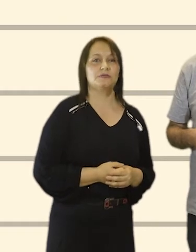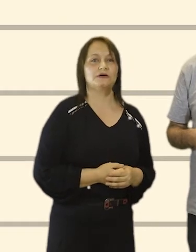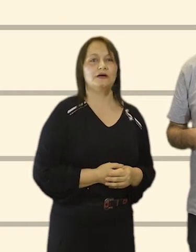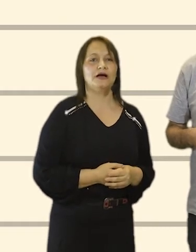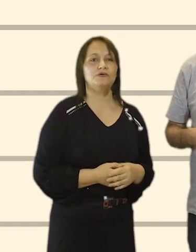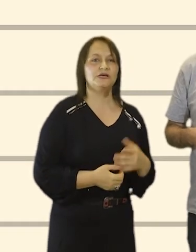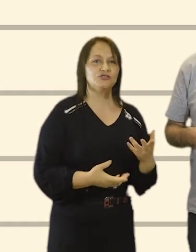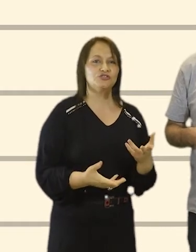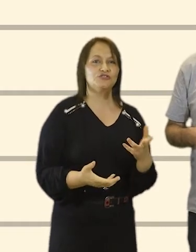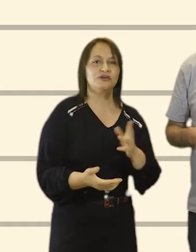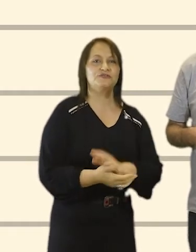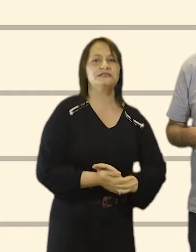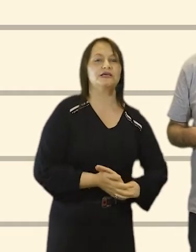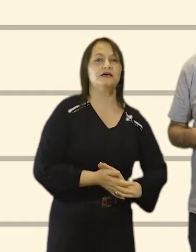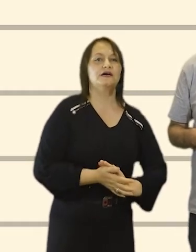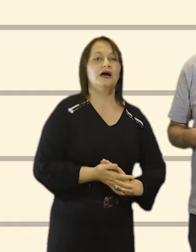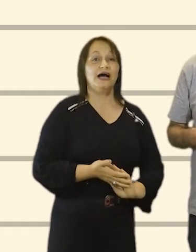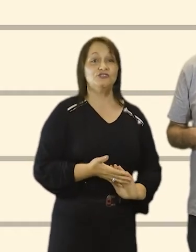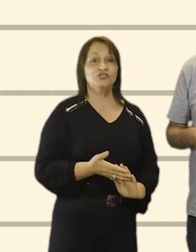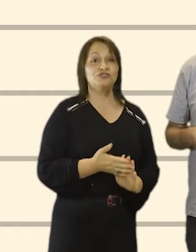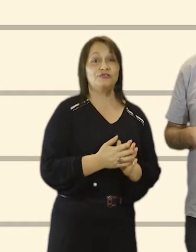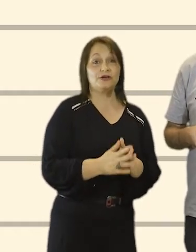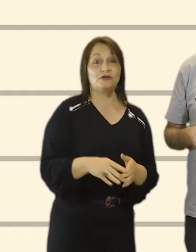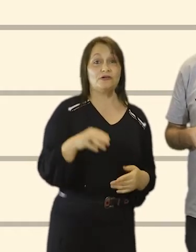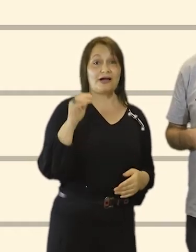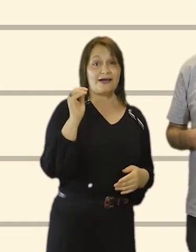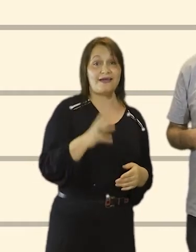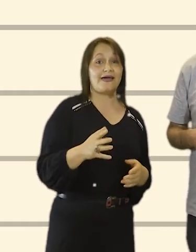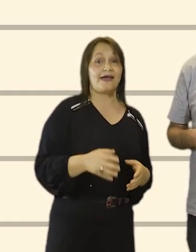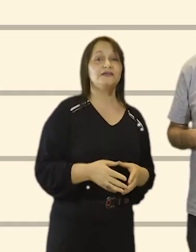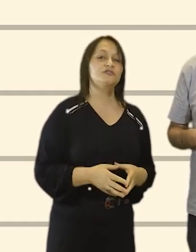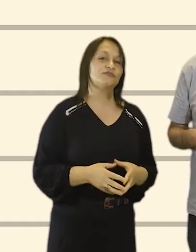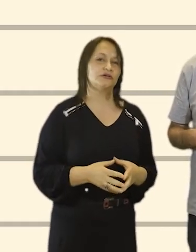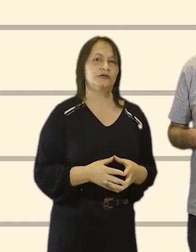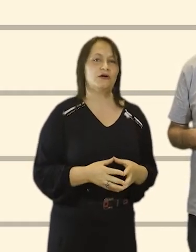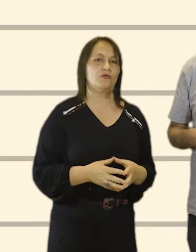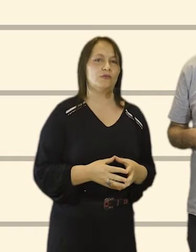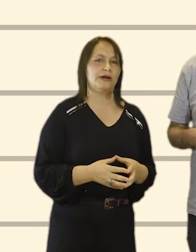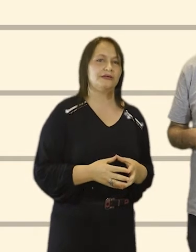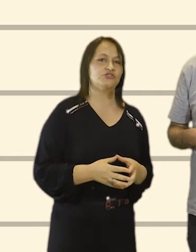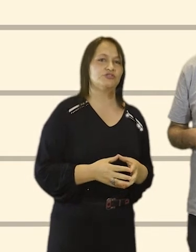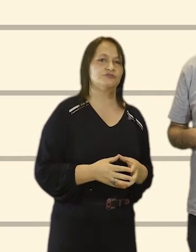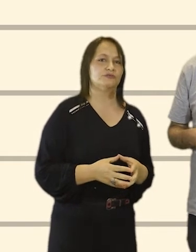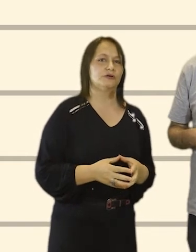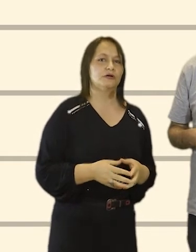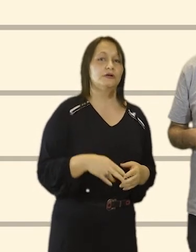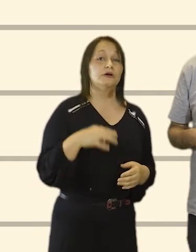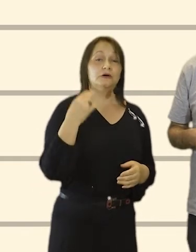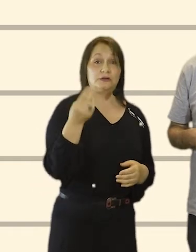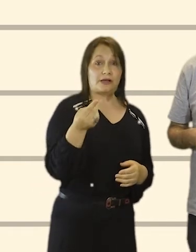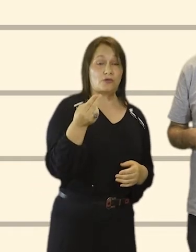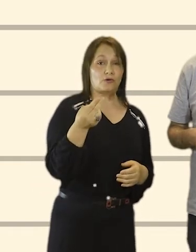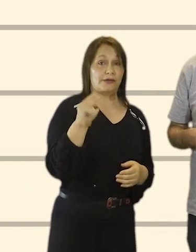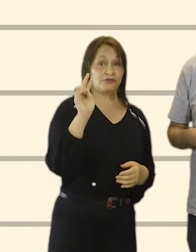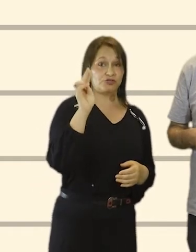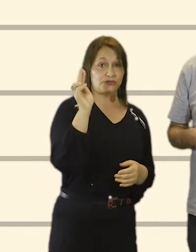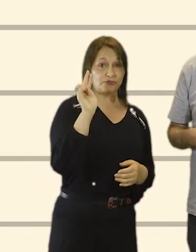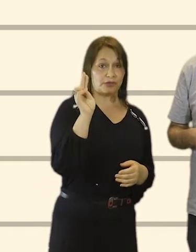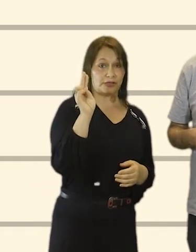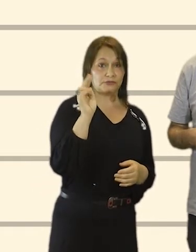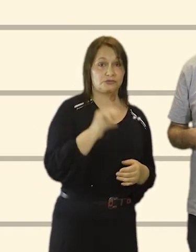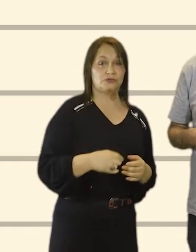de uma sílaba. O que a gente vai fazer? A gente vai colocar ER se for grau comparativo. Grau